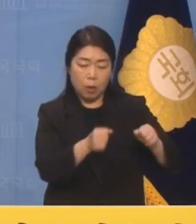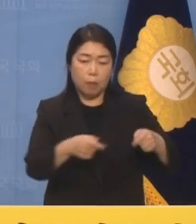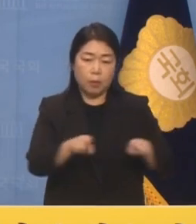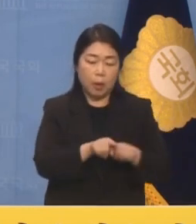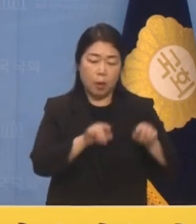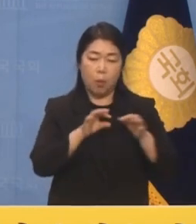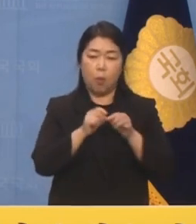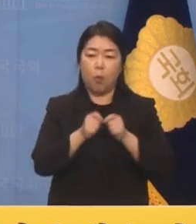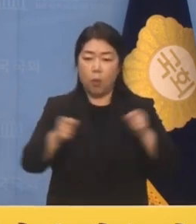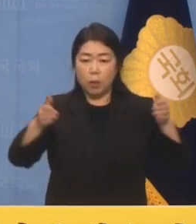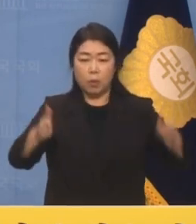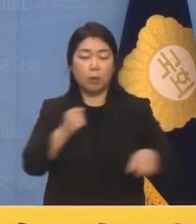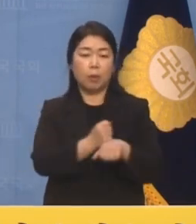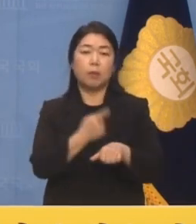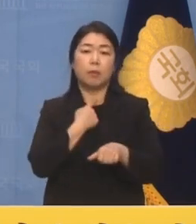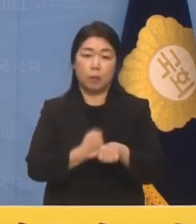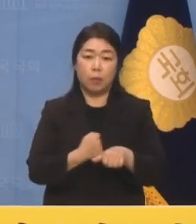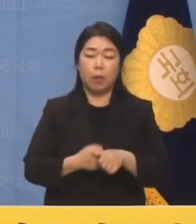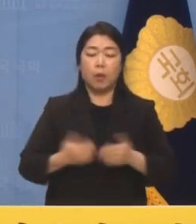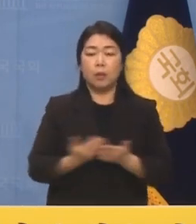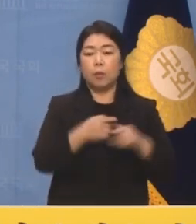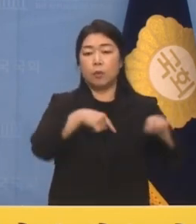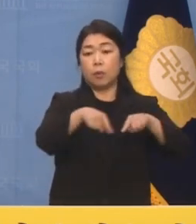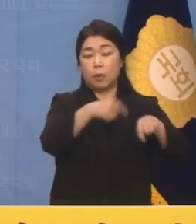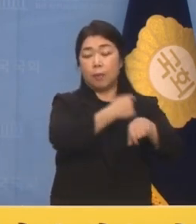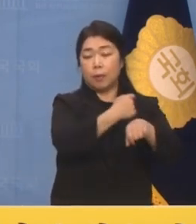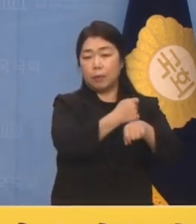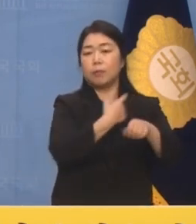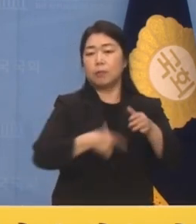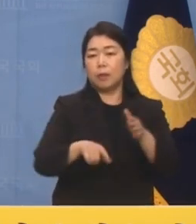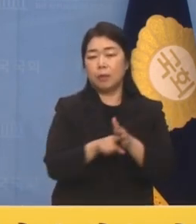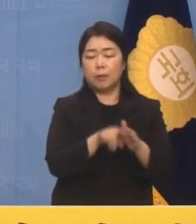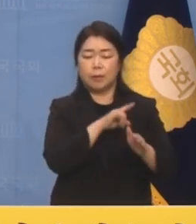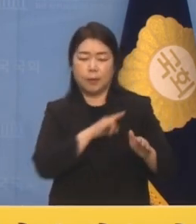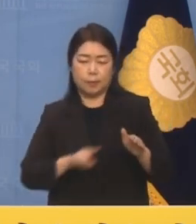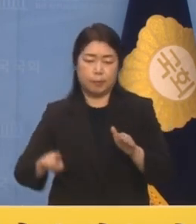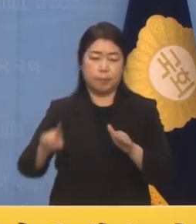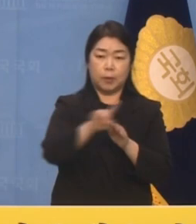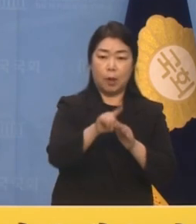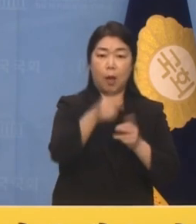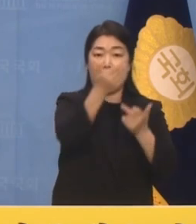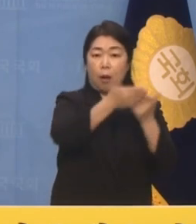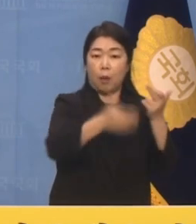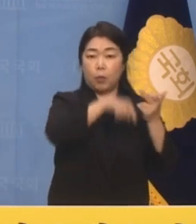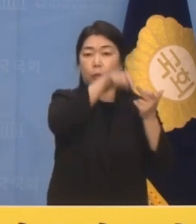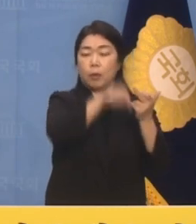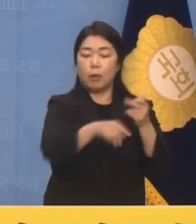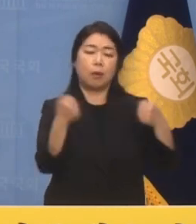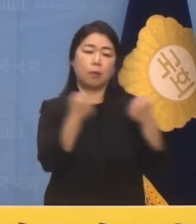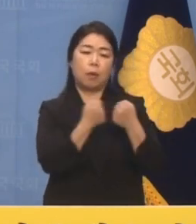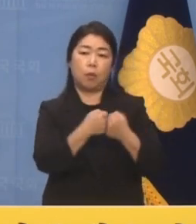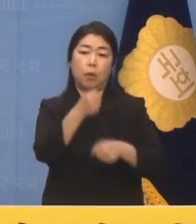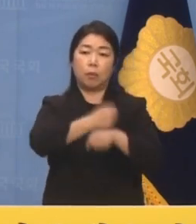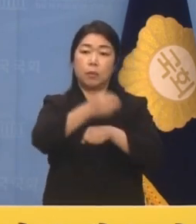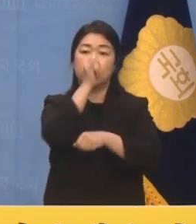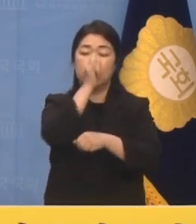성장하면서 사회운동과 함께하는 진보정당을 만들기 위해 최일선 강원도에서 싸우고 있는